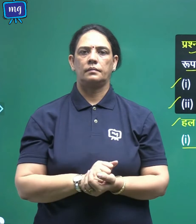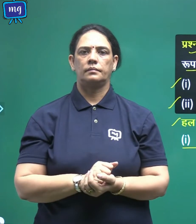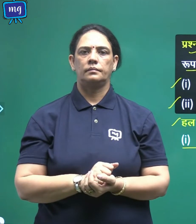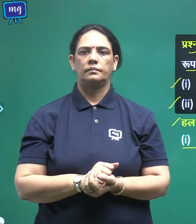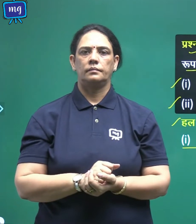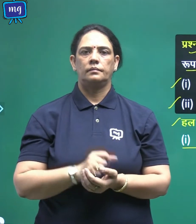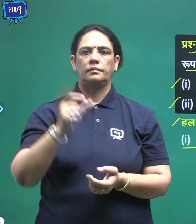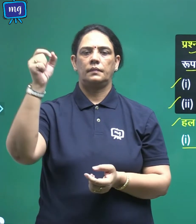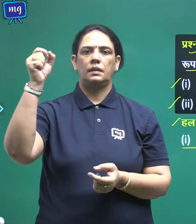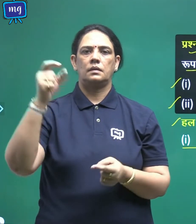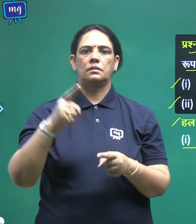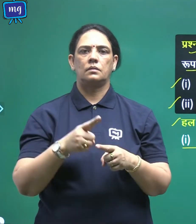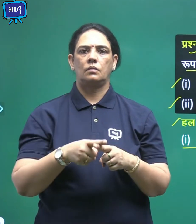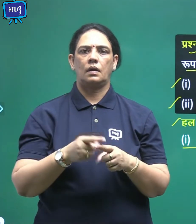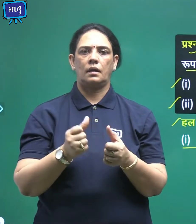10 गुणा ए